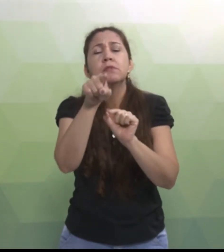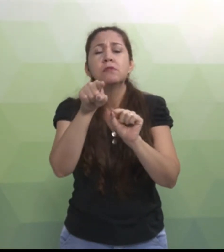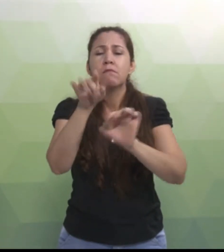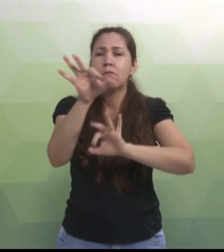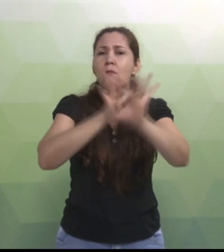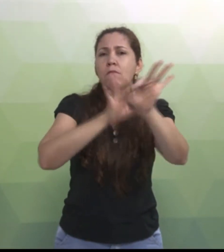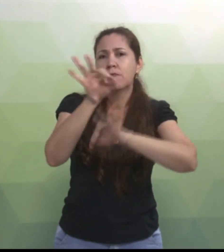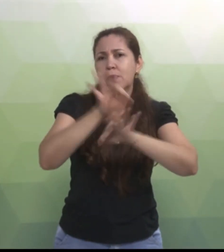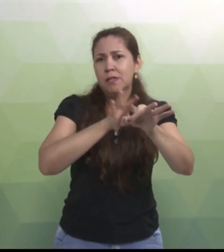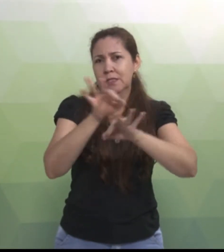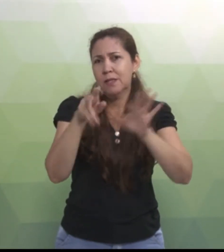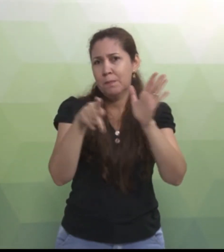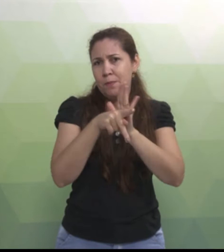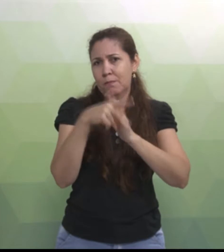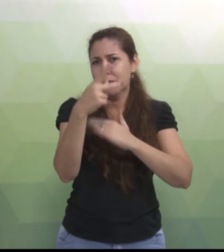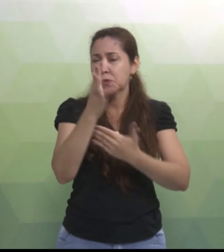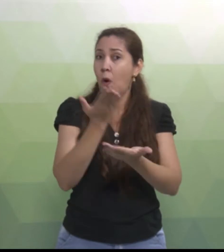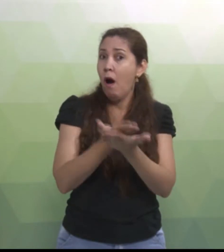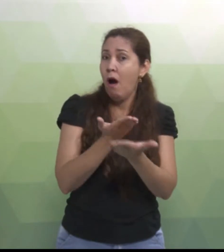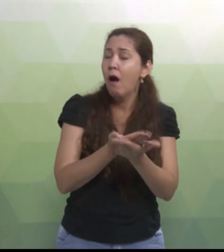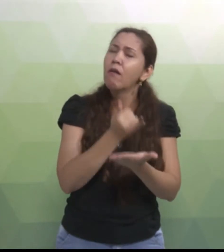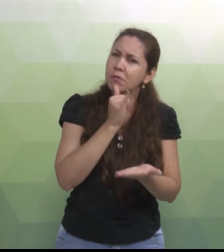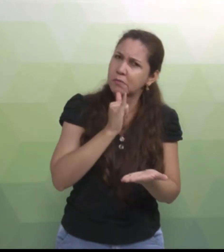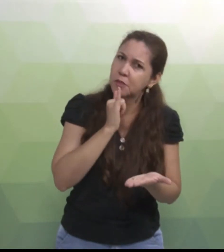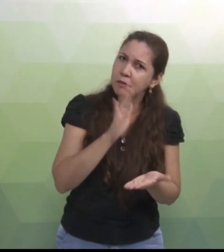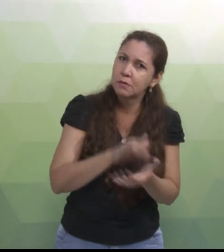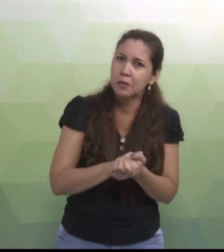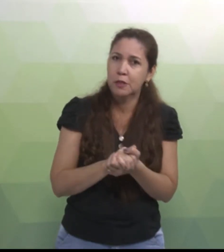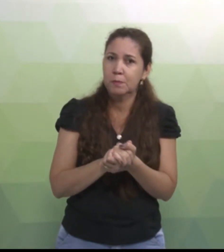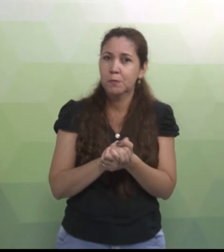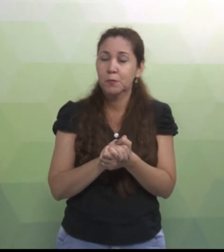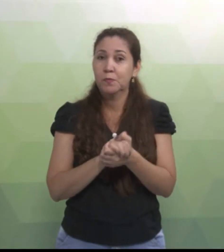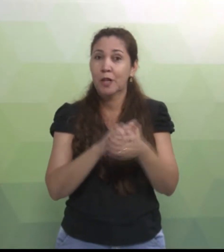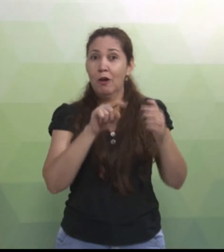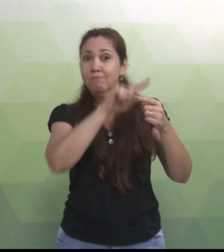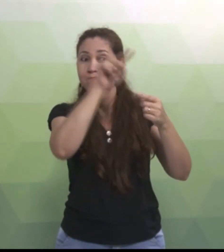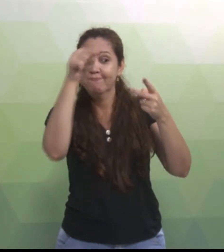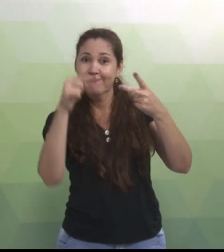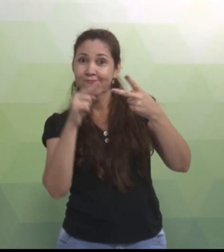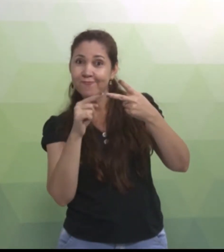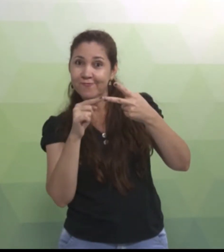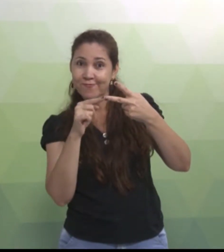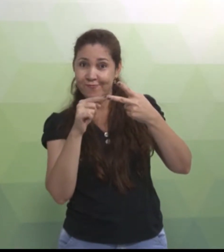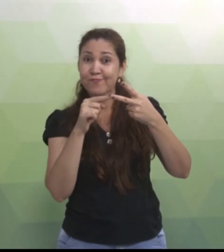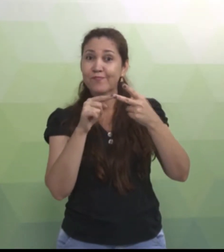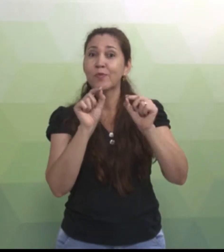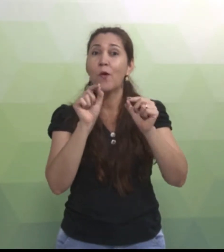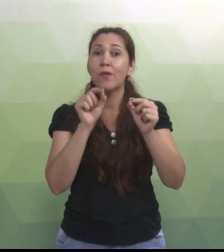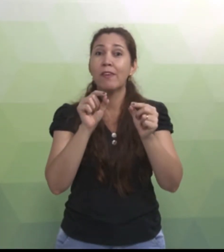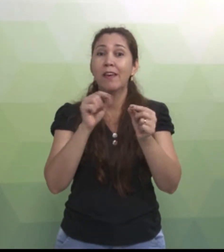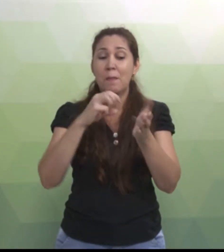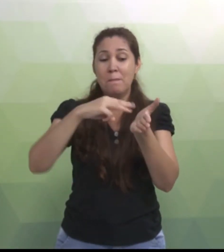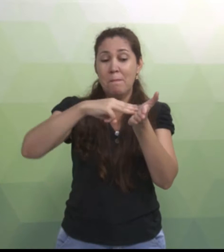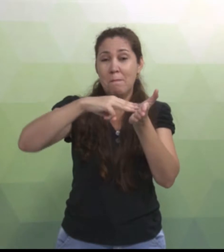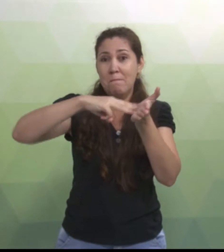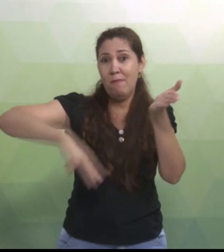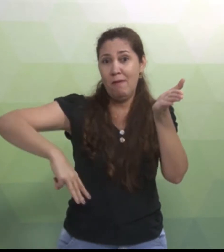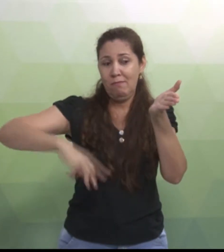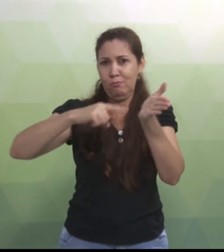interessante que você faça pesquisas do material existente para você saber qual a melhor a ser utilizada. E com relação